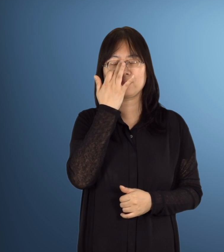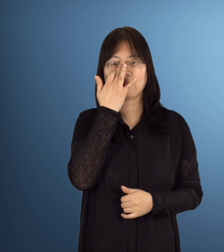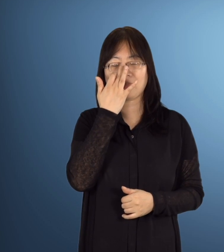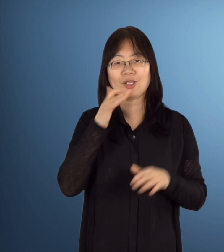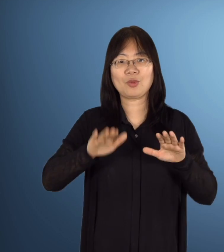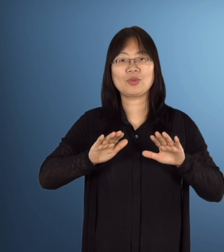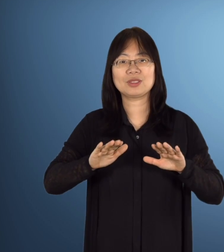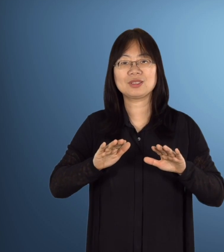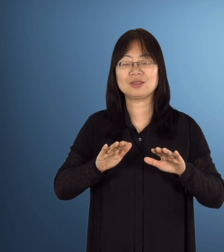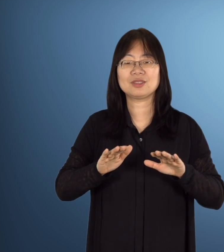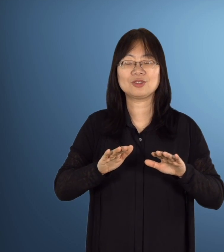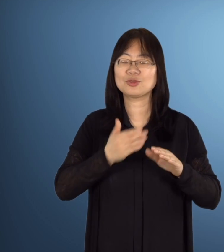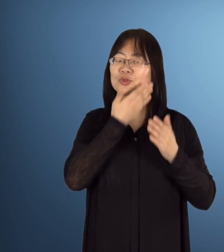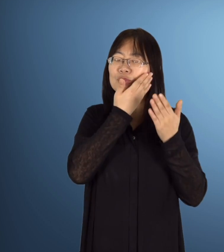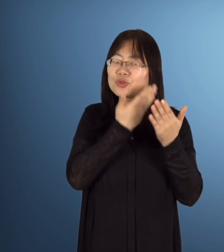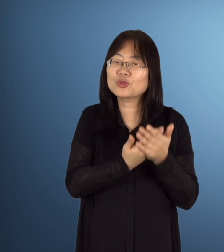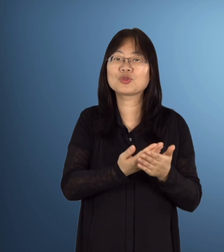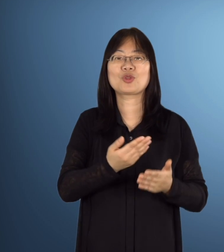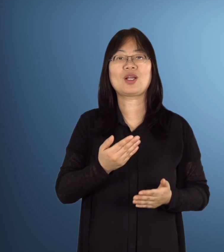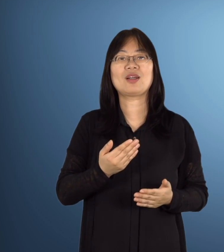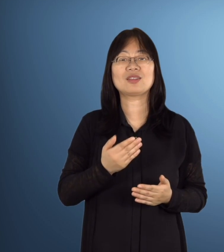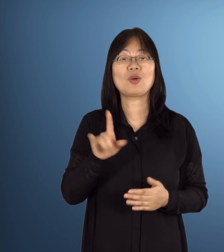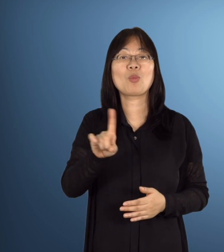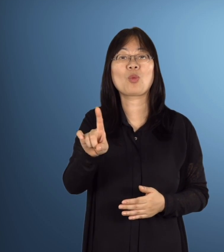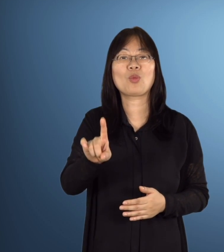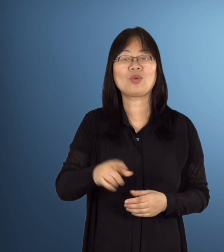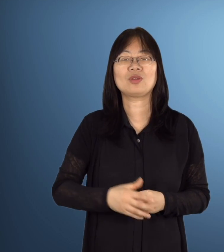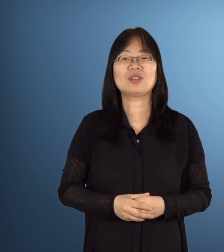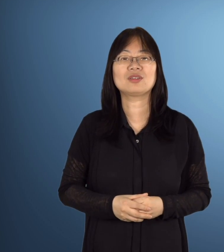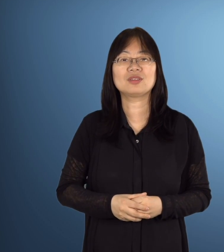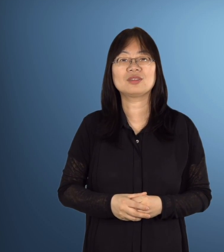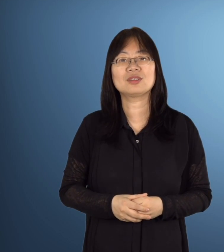그러니까 오늘 관건은 뭐냐면